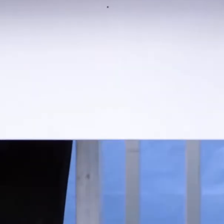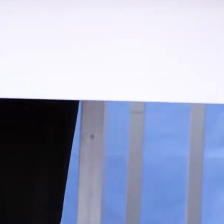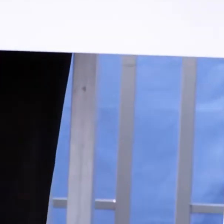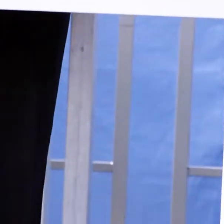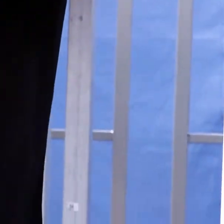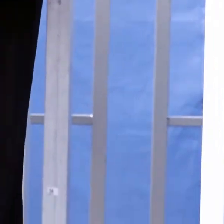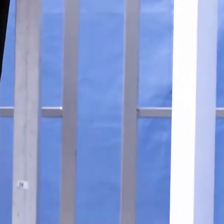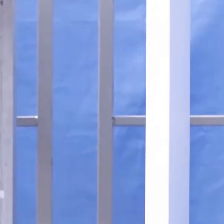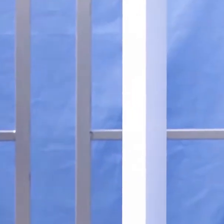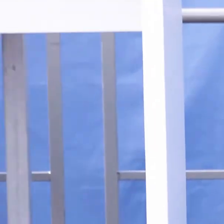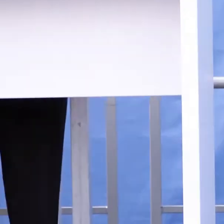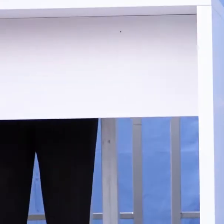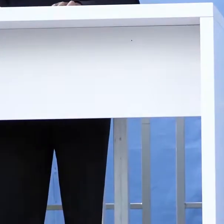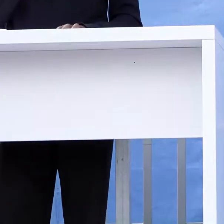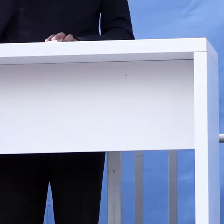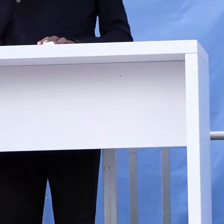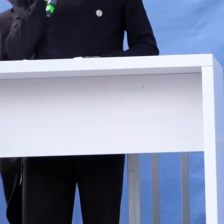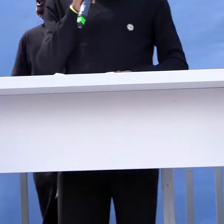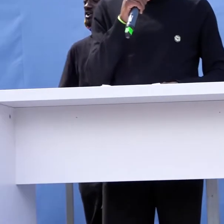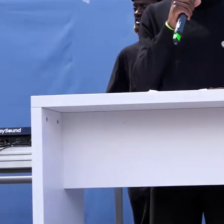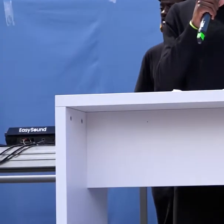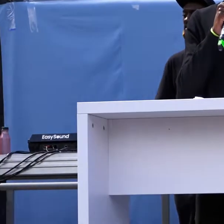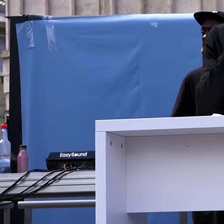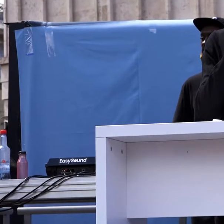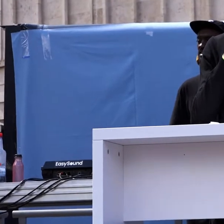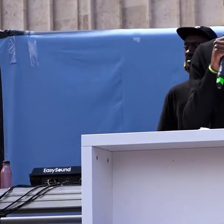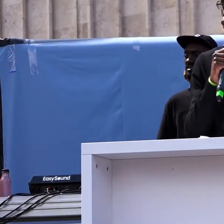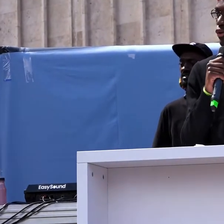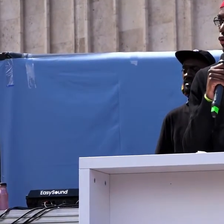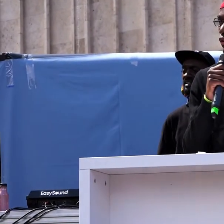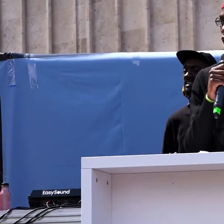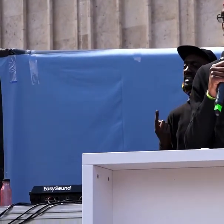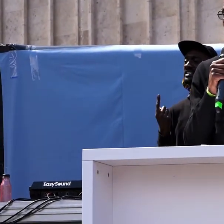Wow. Einfach wow.